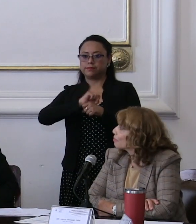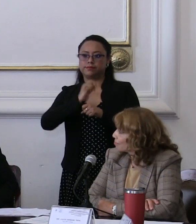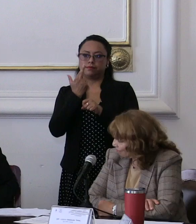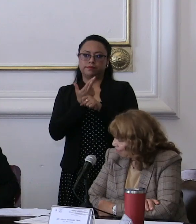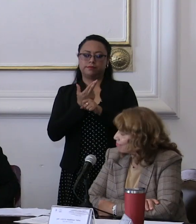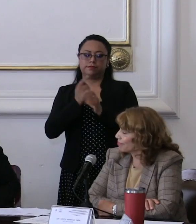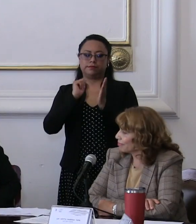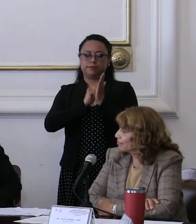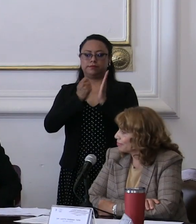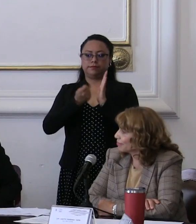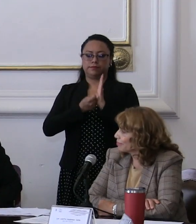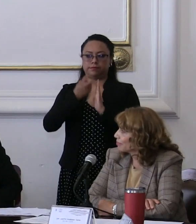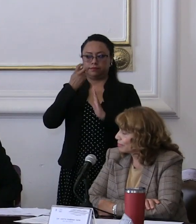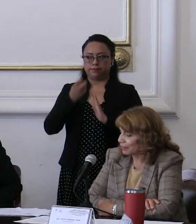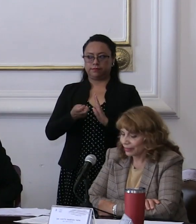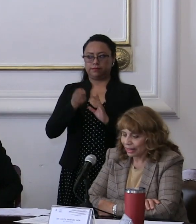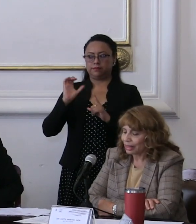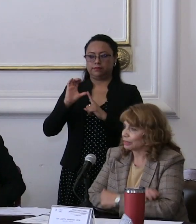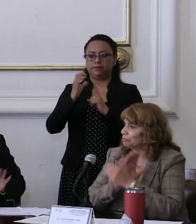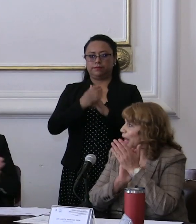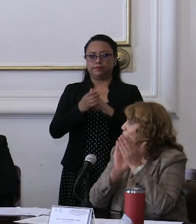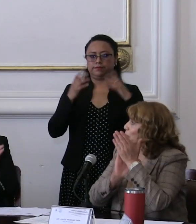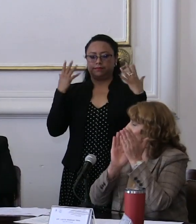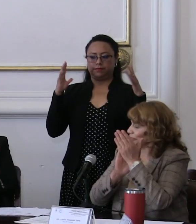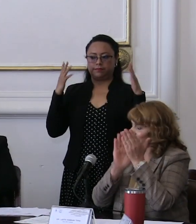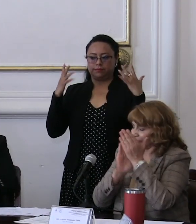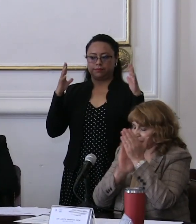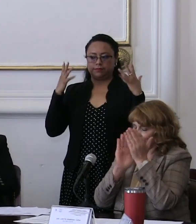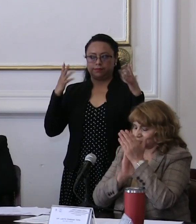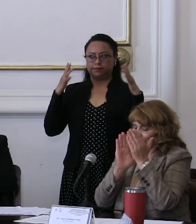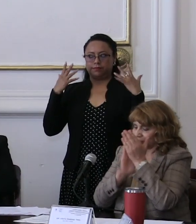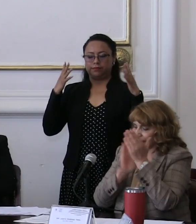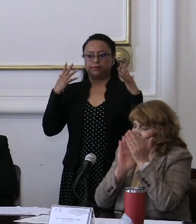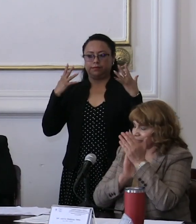de este órgano legislativo.